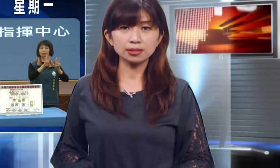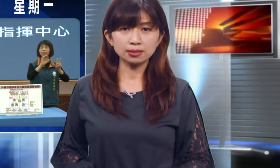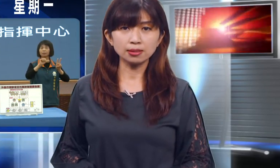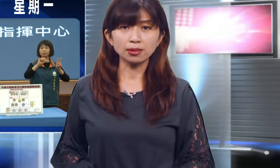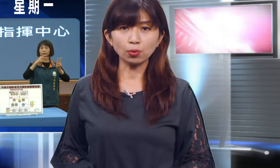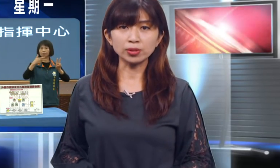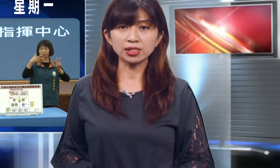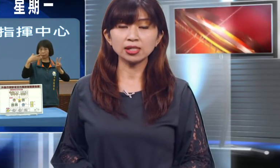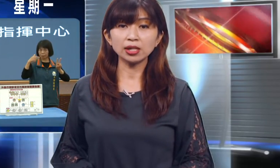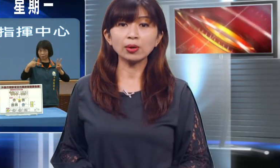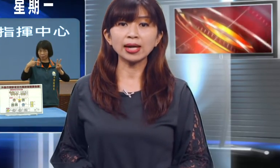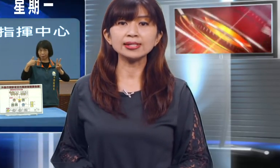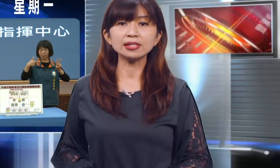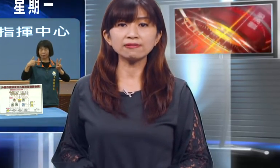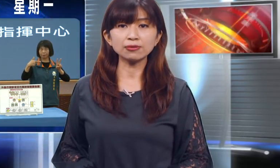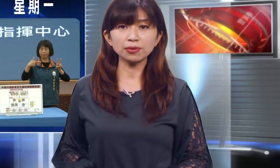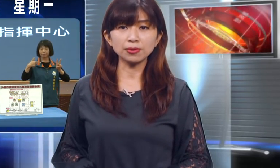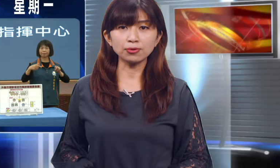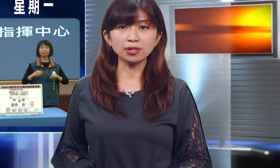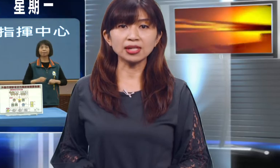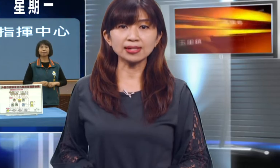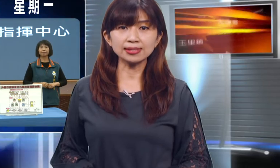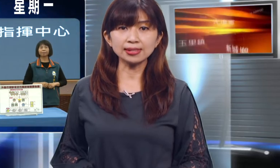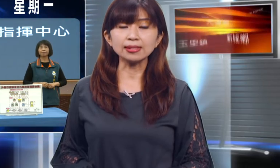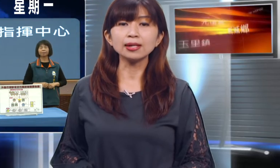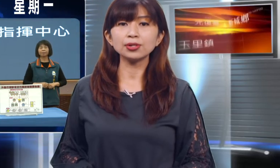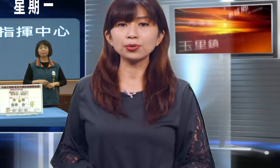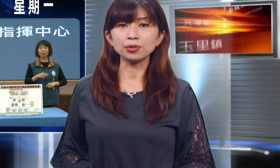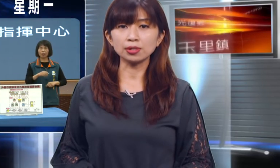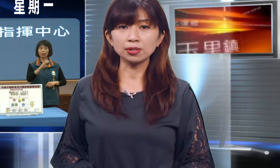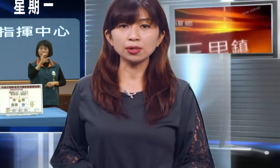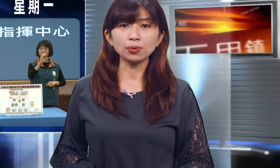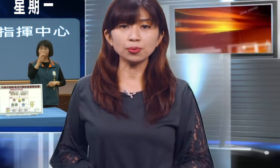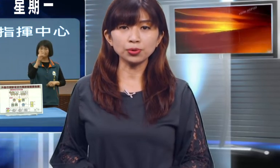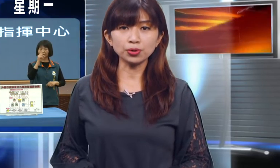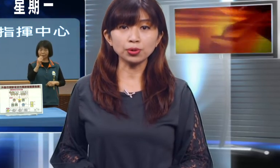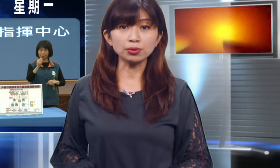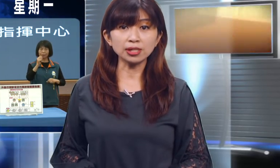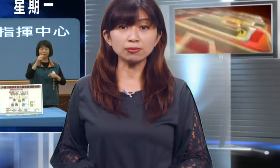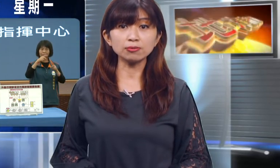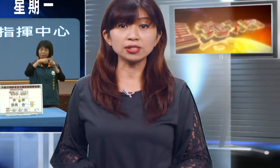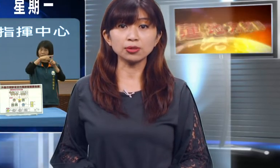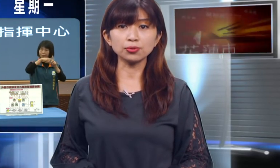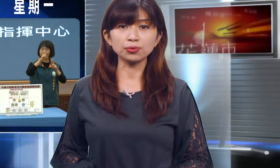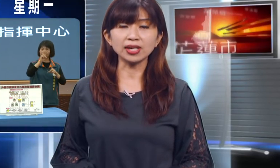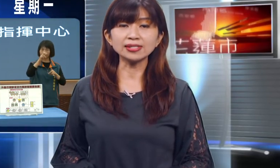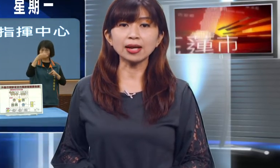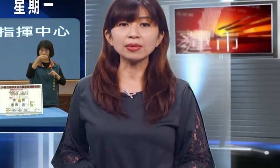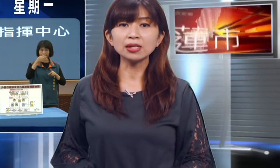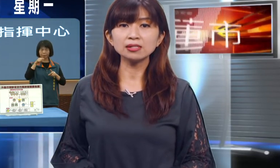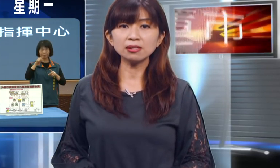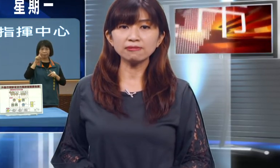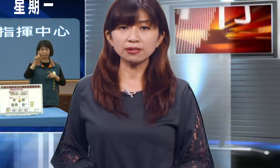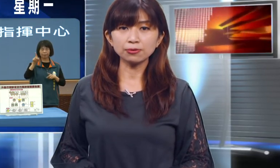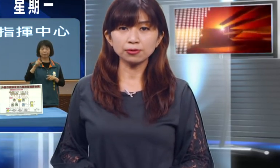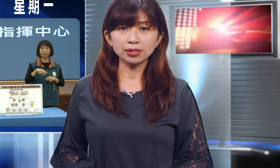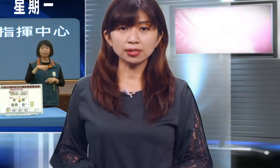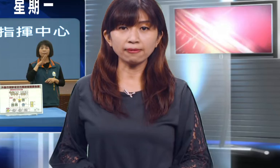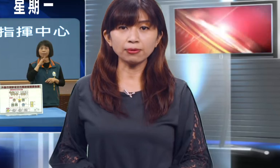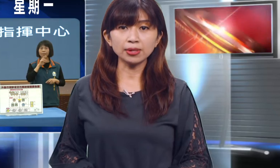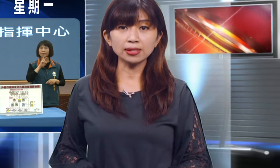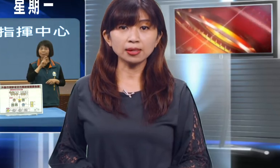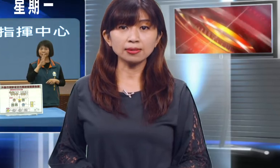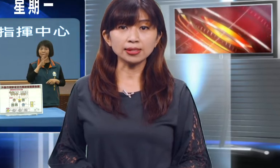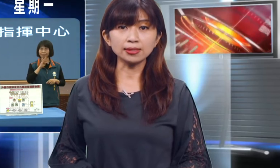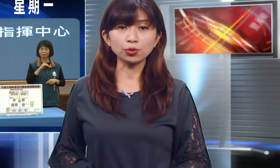了24576案消防队员呈阳性，是与慈济护师有相互接触所感染。消防局自